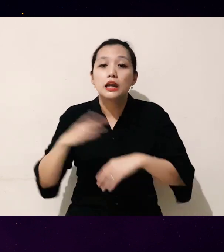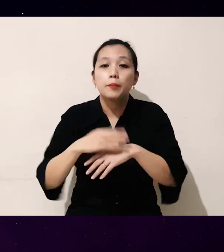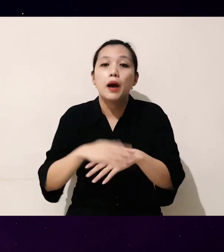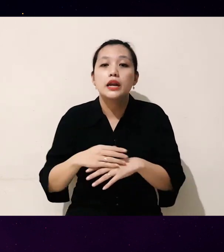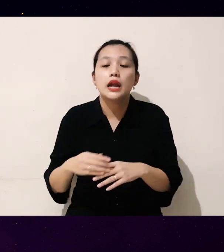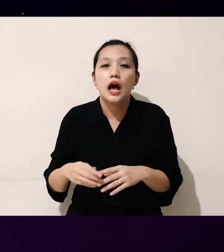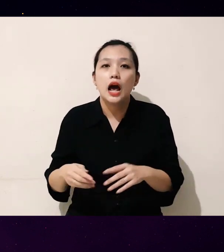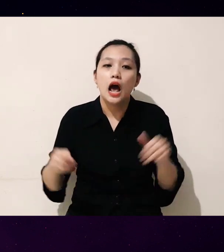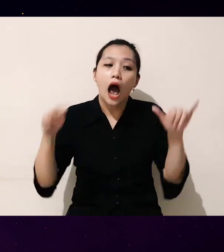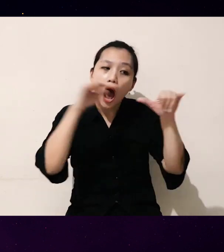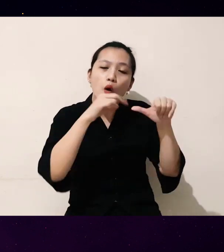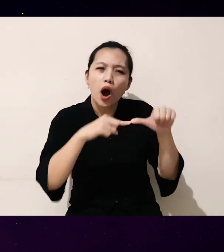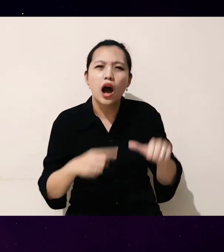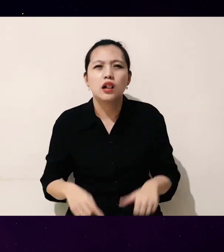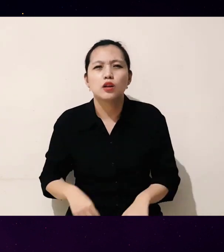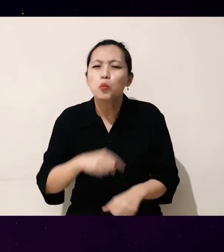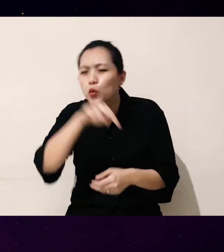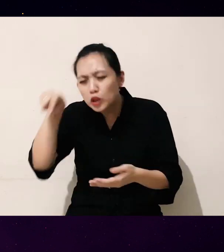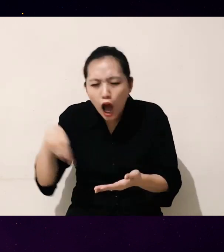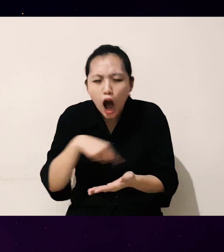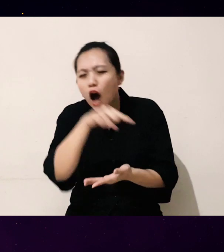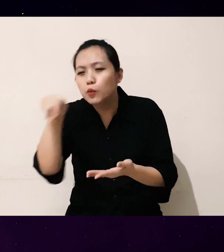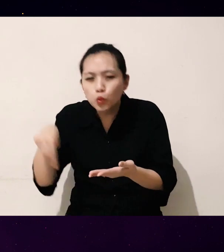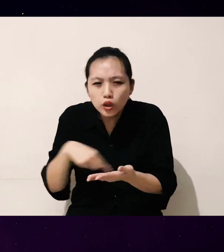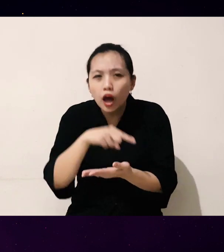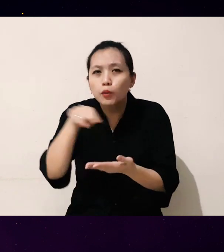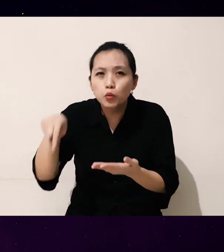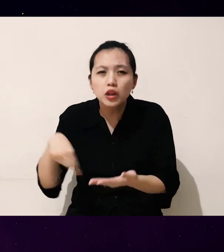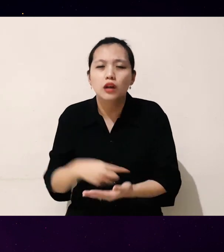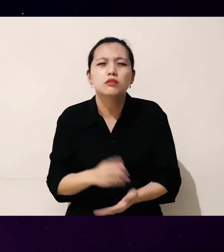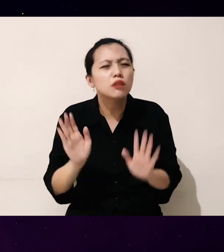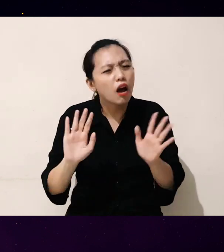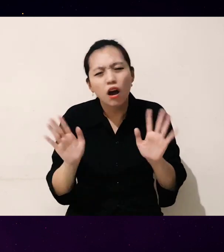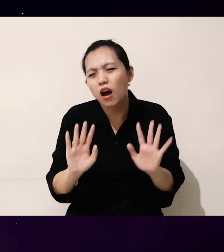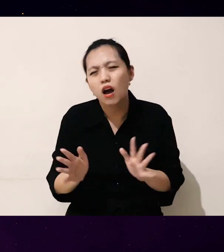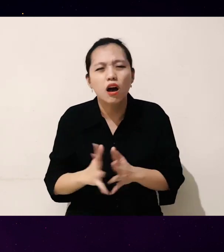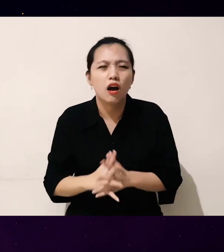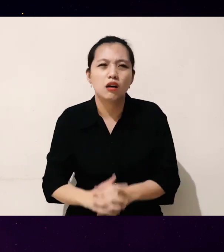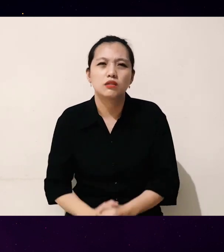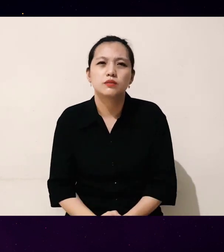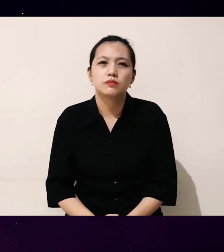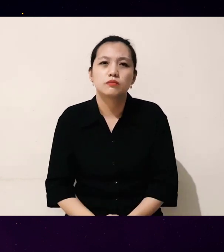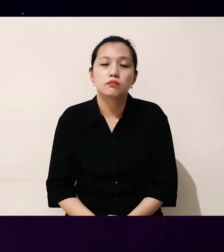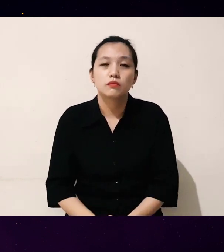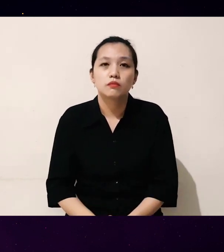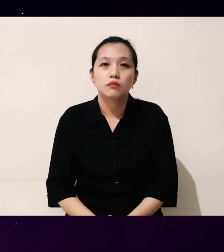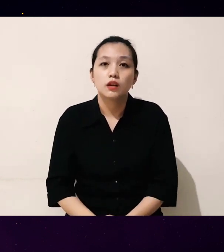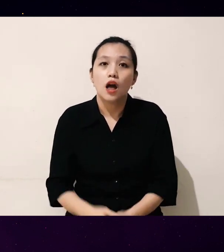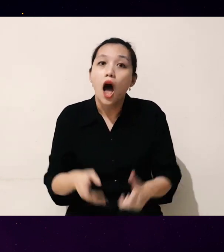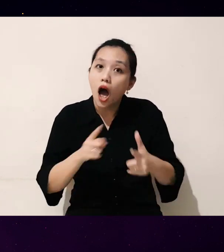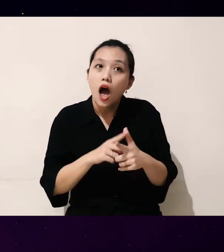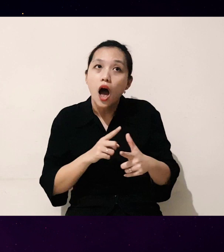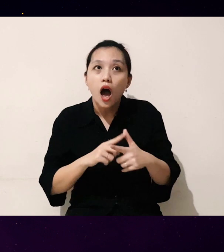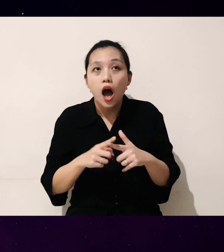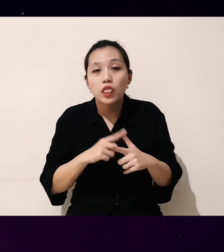tempat kembali ke tempat yang sama. Karena apa yang Anda kejar di dalam dunia ini adalah sesuatu yang tidak akan pernah memberi Anda